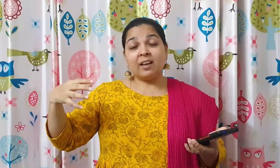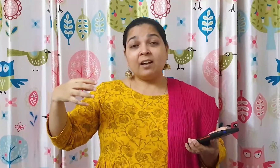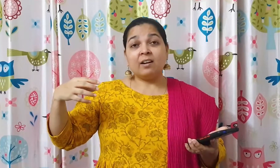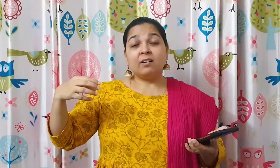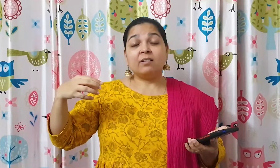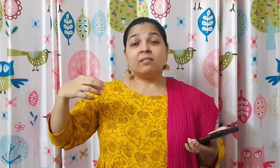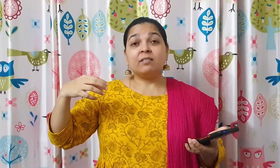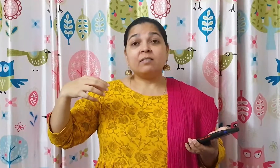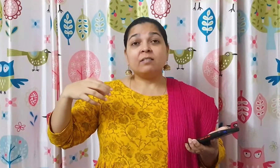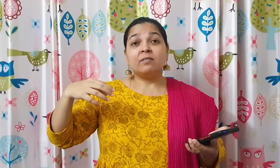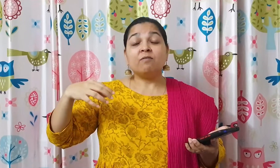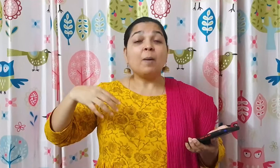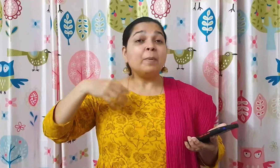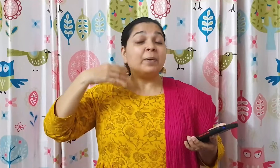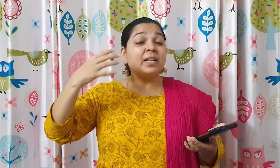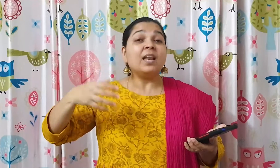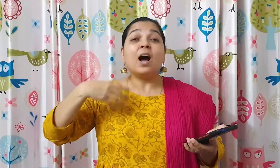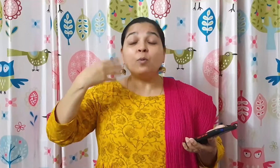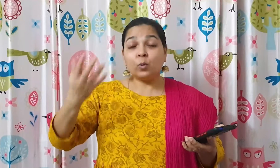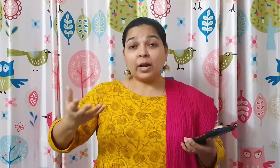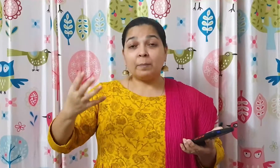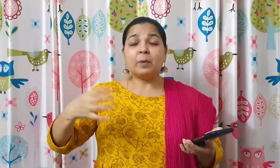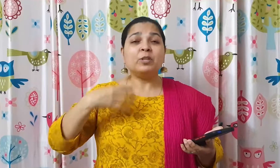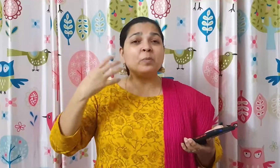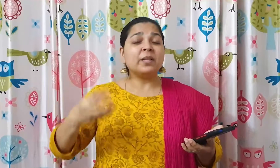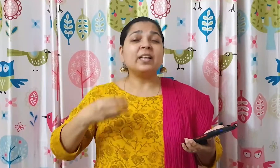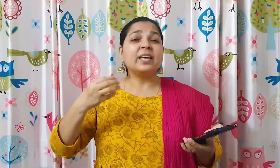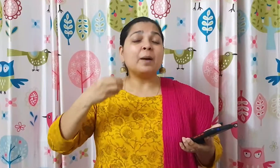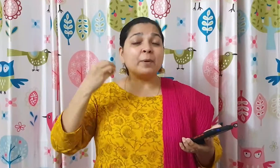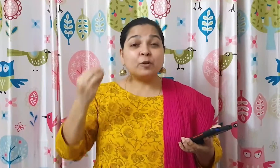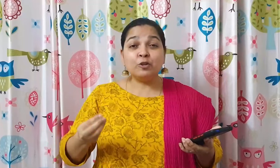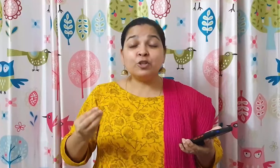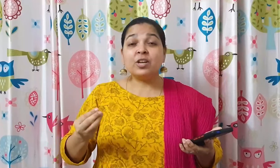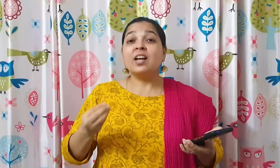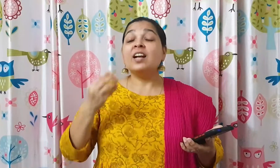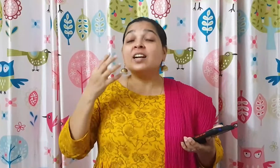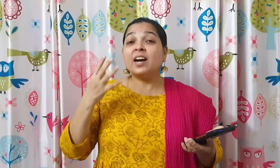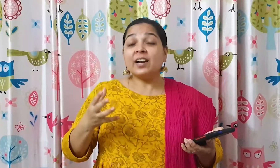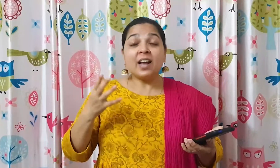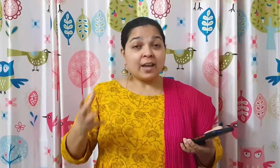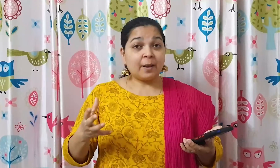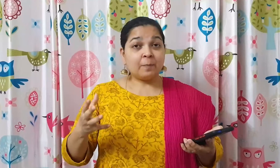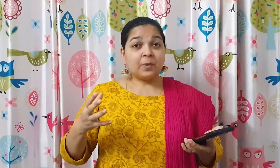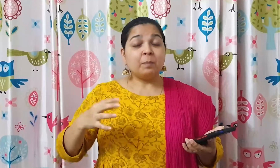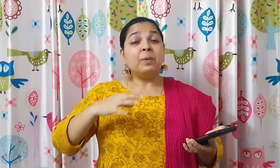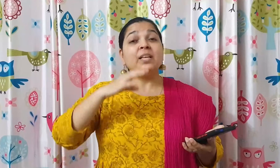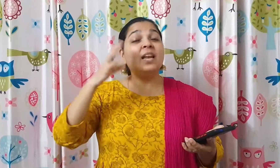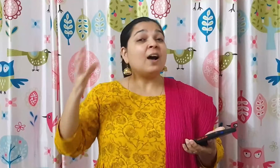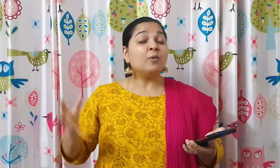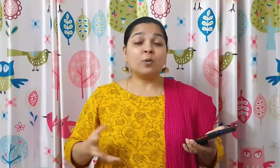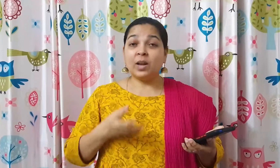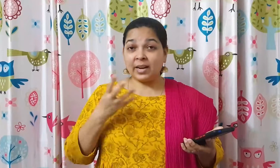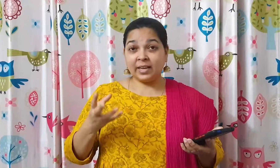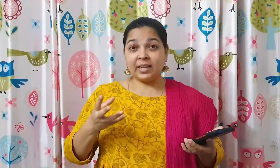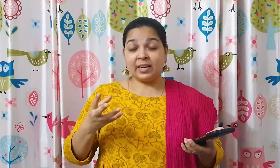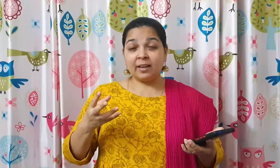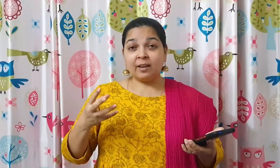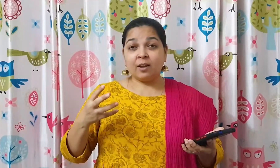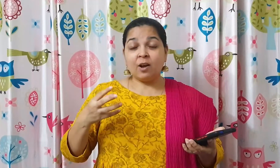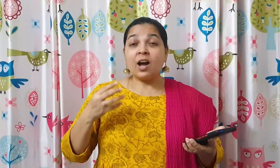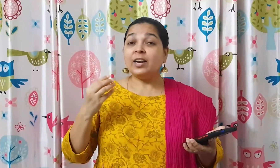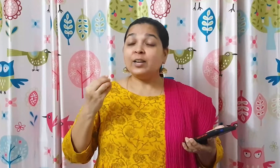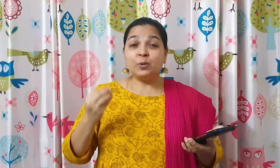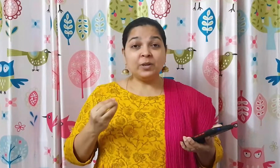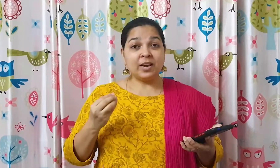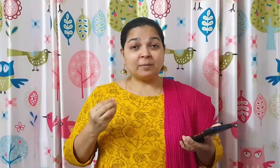হ'ল সেইবোৰৰ এটাও তেওঁৰ বিনে নহ'ল। আপোনাৰ জীৱনত এনে কোনো বস্তু আছেনে যিটো আপুনি পৰিৱৰ্তন